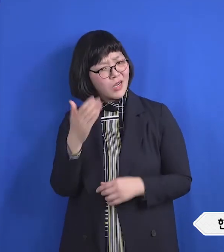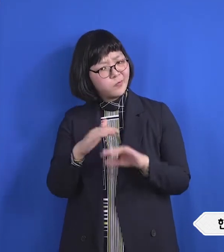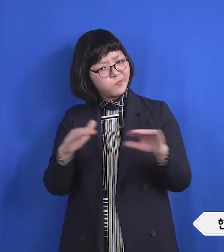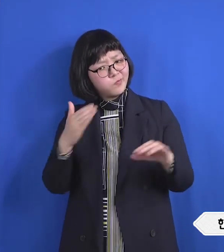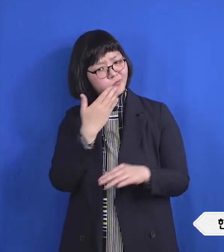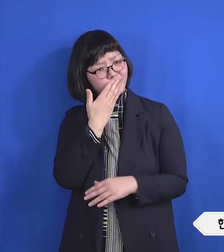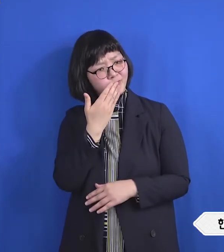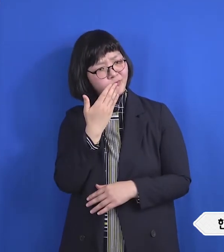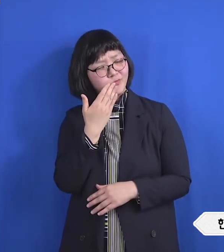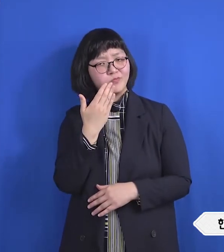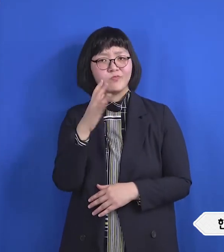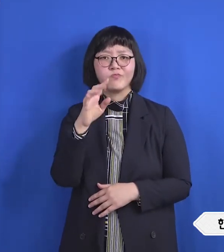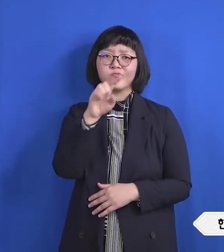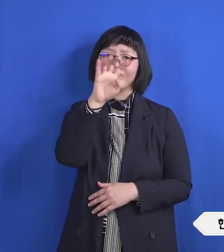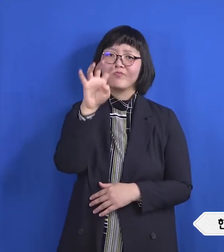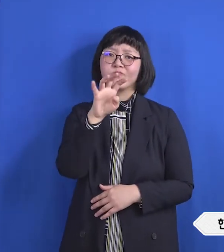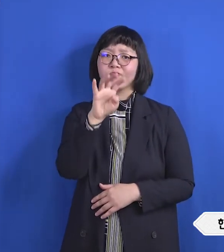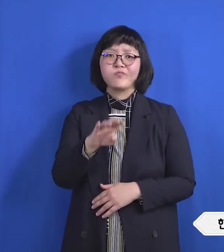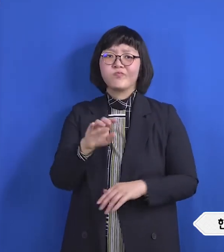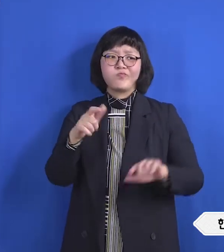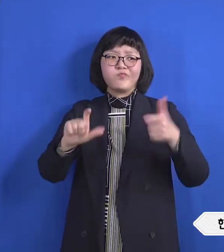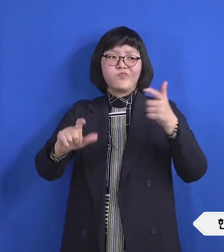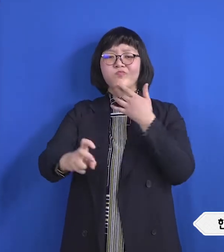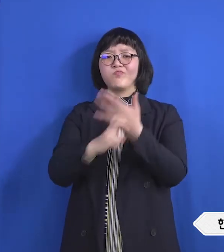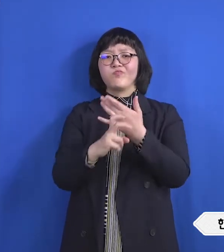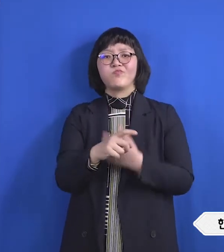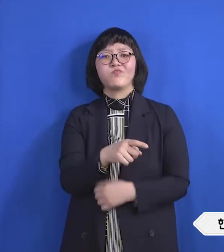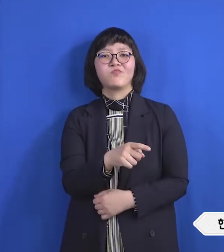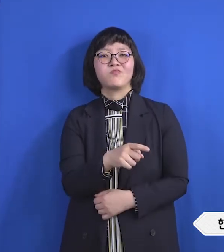채점을 한다면 그건 공평하지 못한 것 아닙니까?